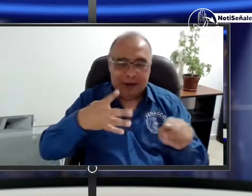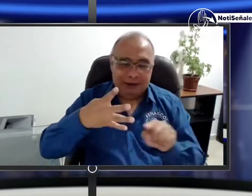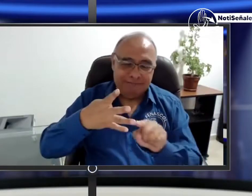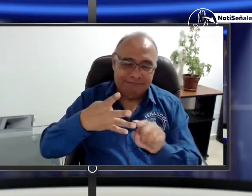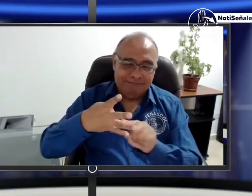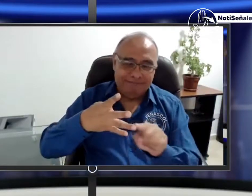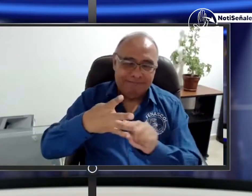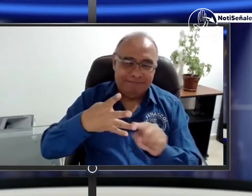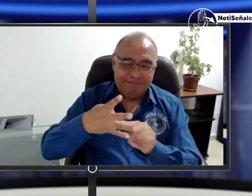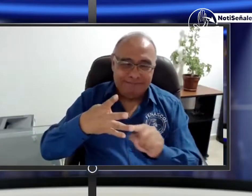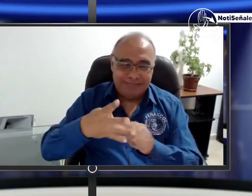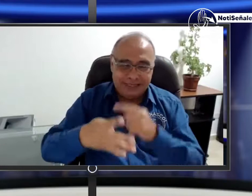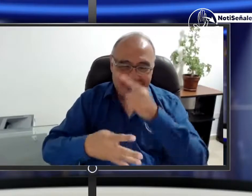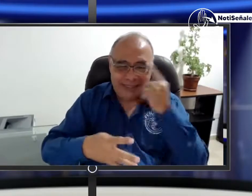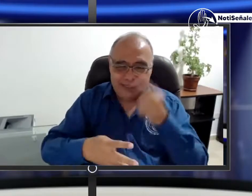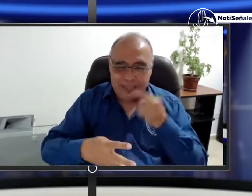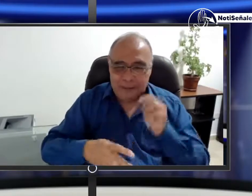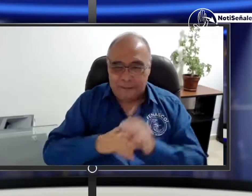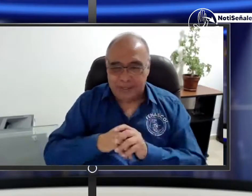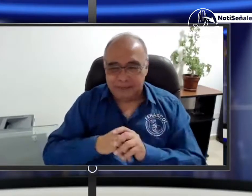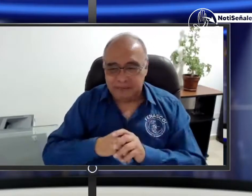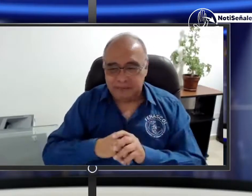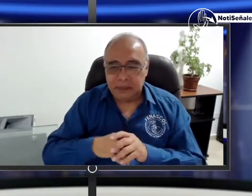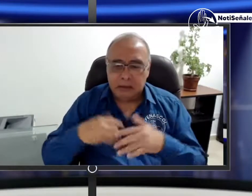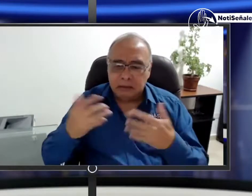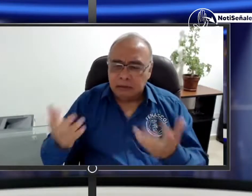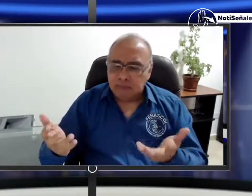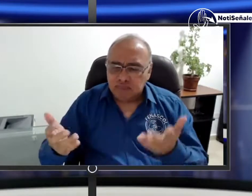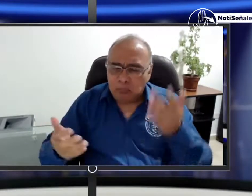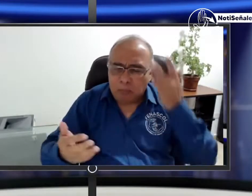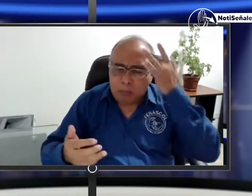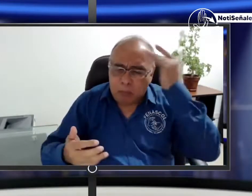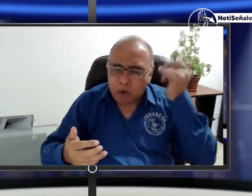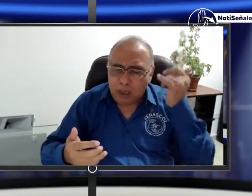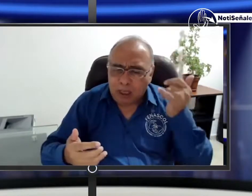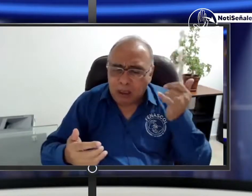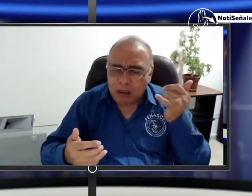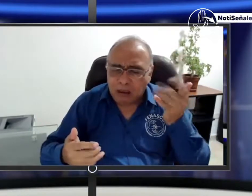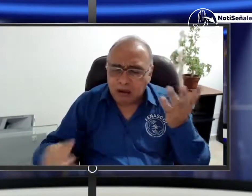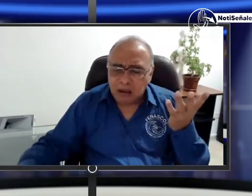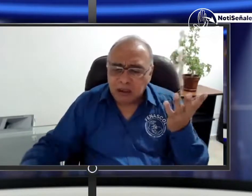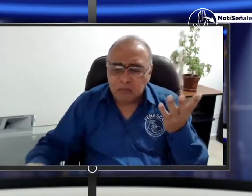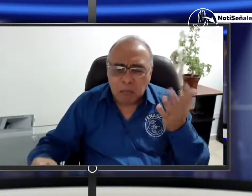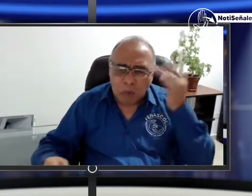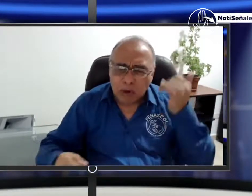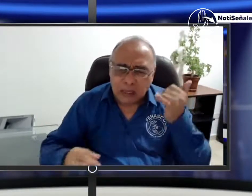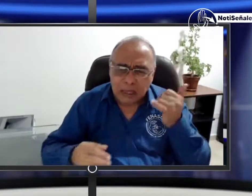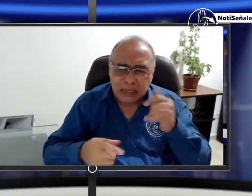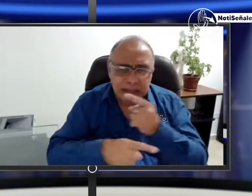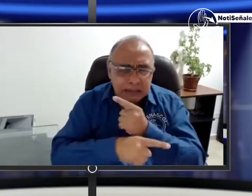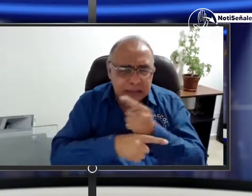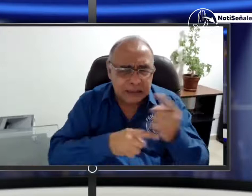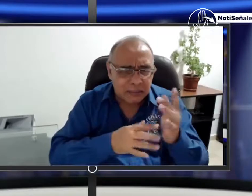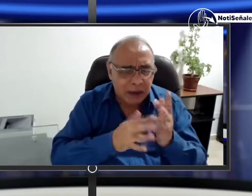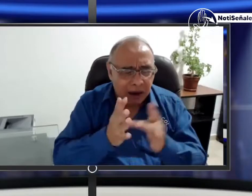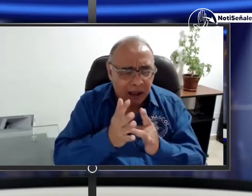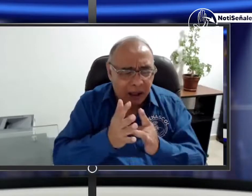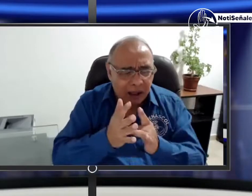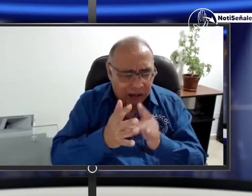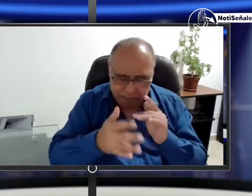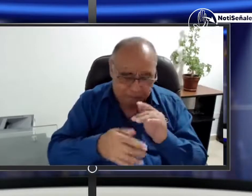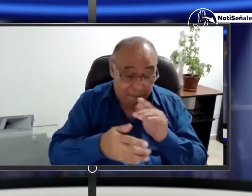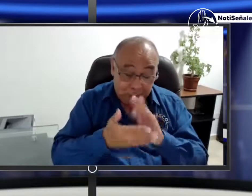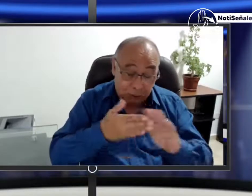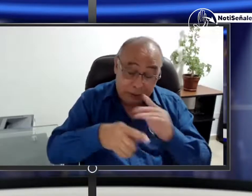recuerden estamos hablando de la tercera semana de septiembre puntualmente pero la pregunta